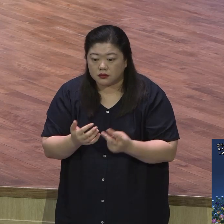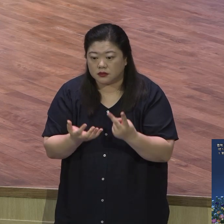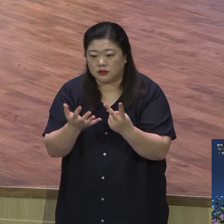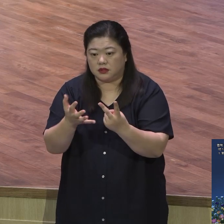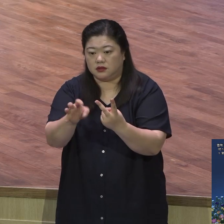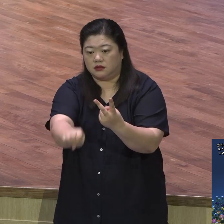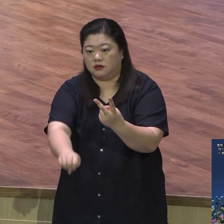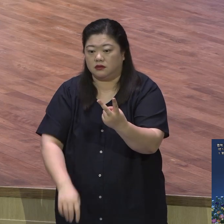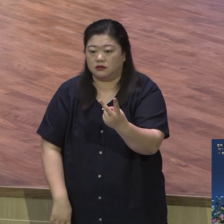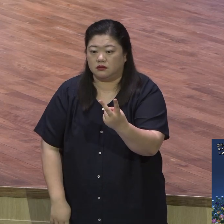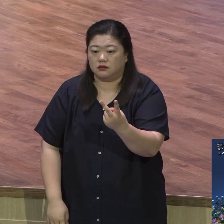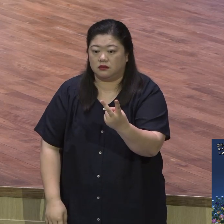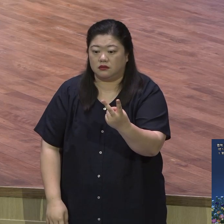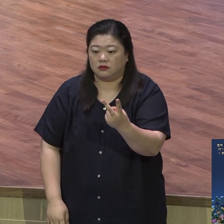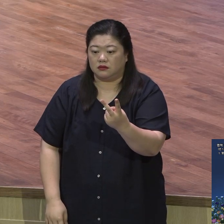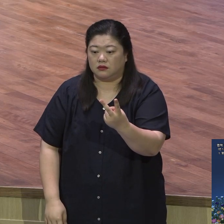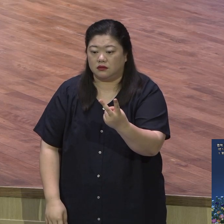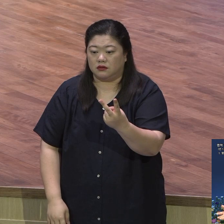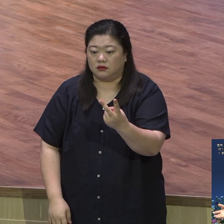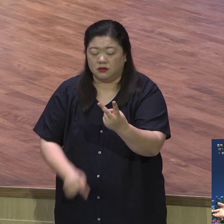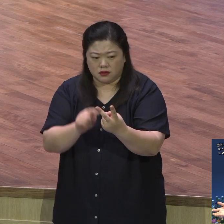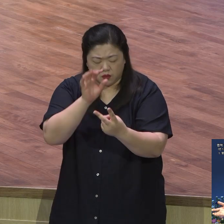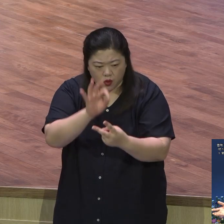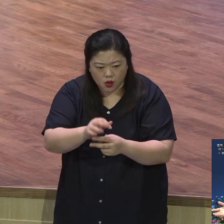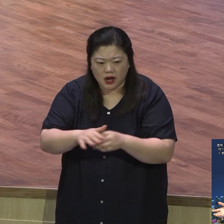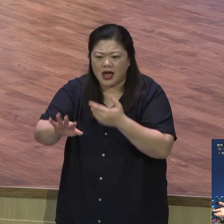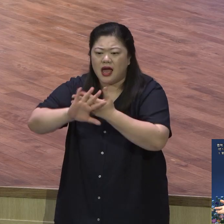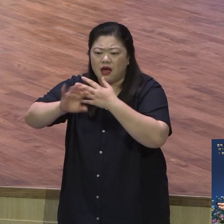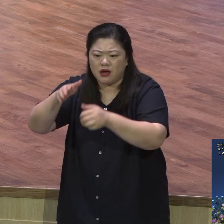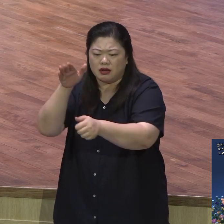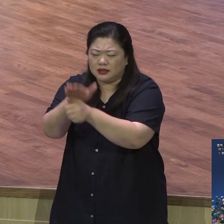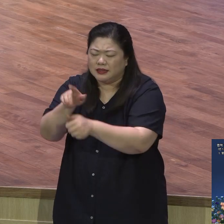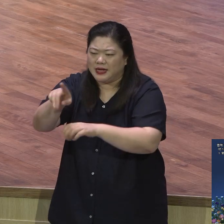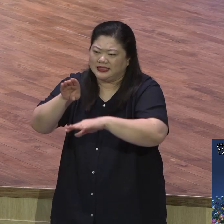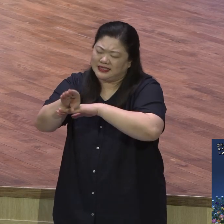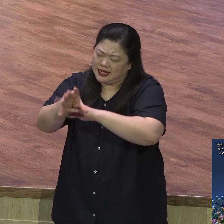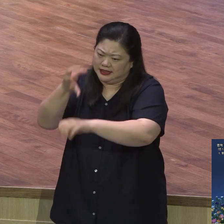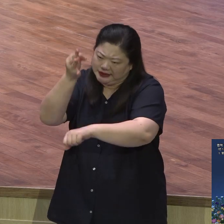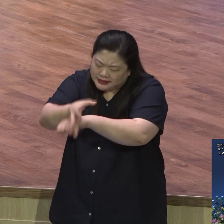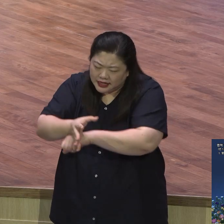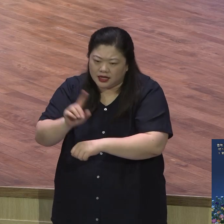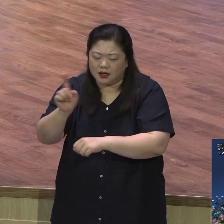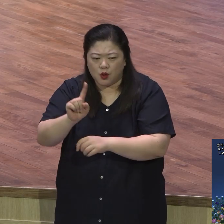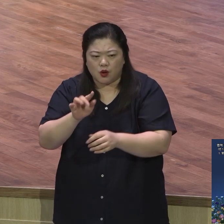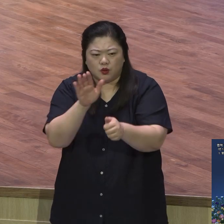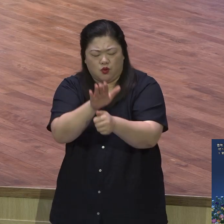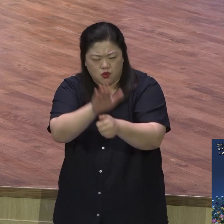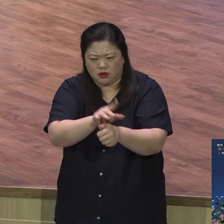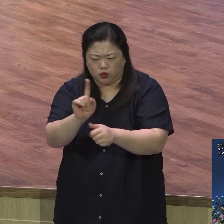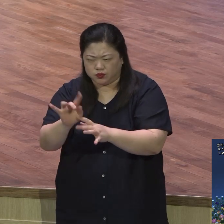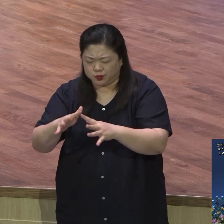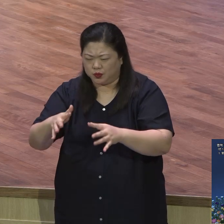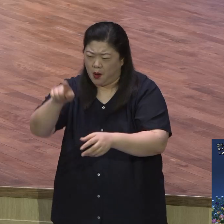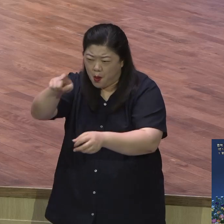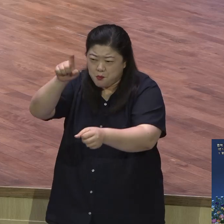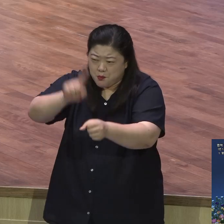우리 교회에 대한 코로나19로 인해서 얼마나 더 어렵습니까? 어려운데 그렇게